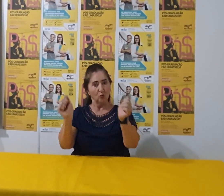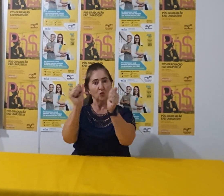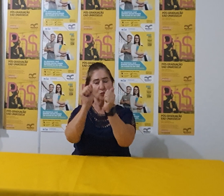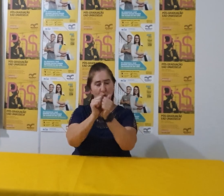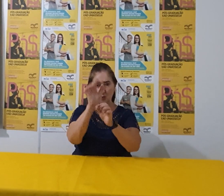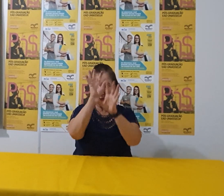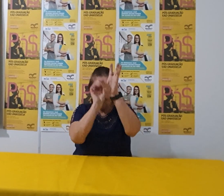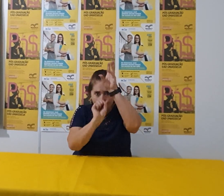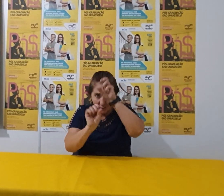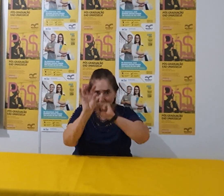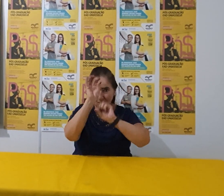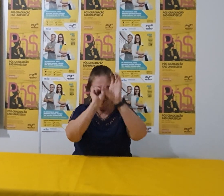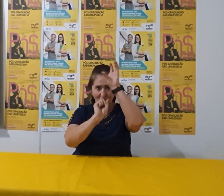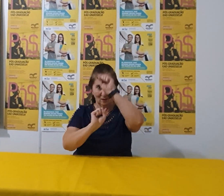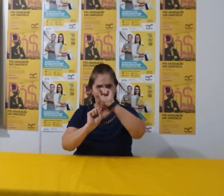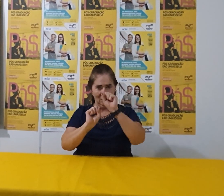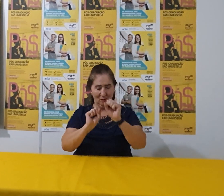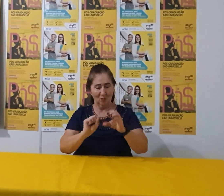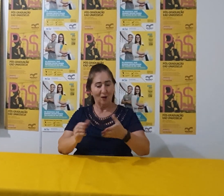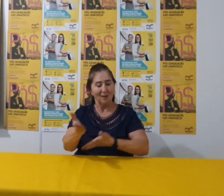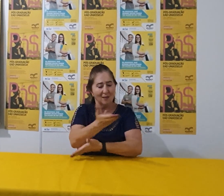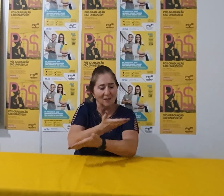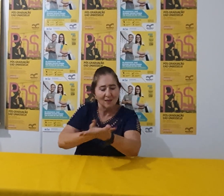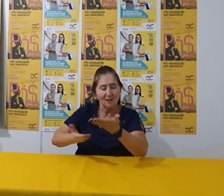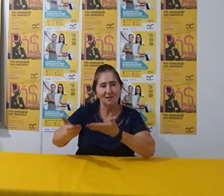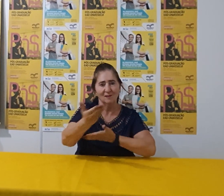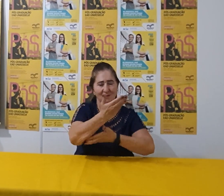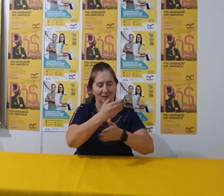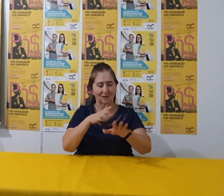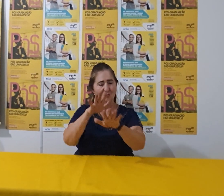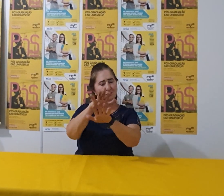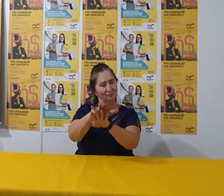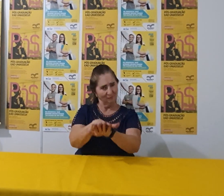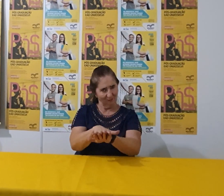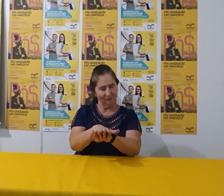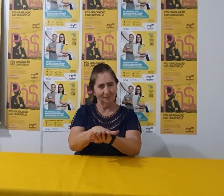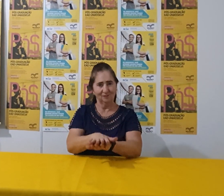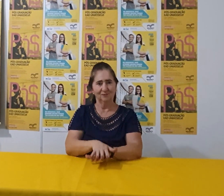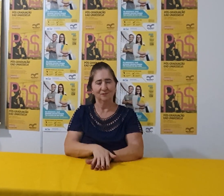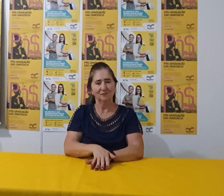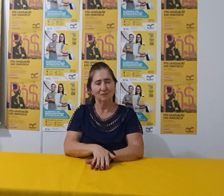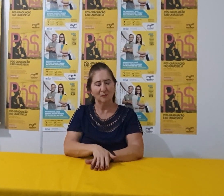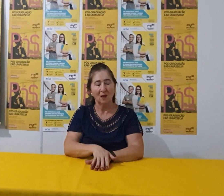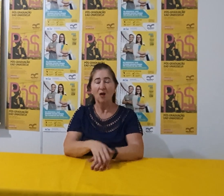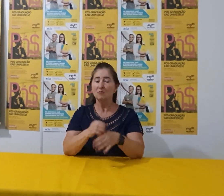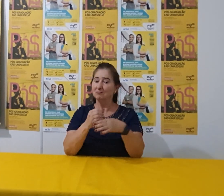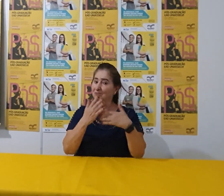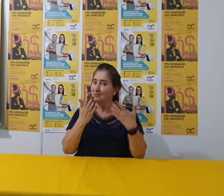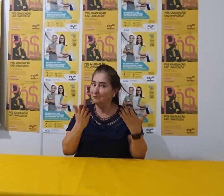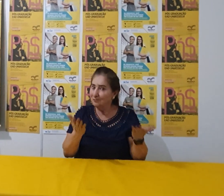aprendizagem, a interação e a inclusão. Uma vez que tal